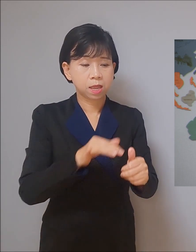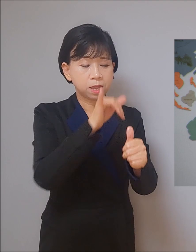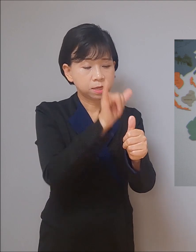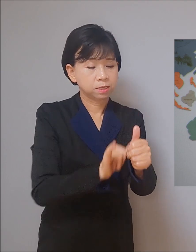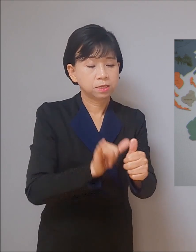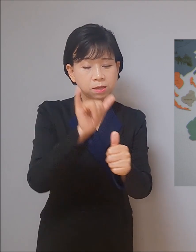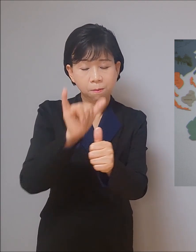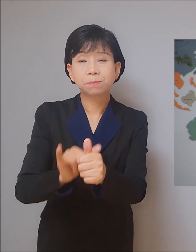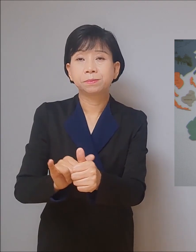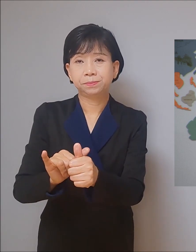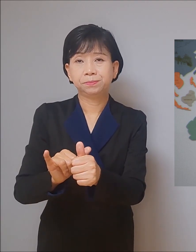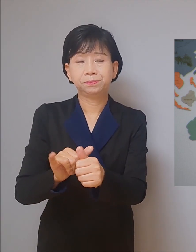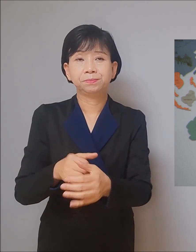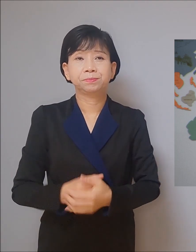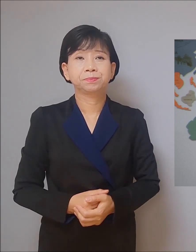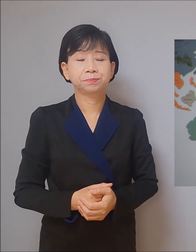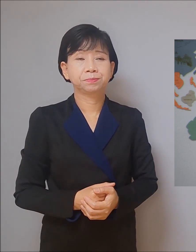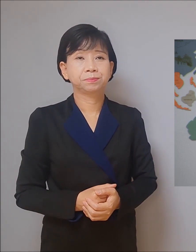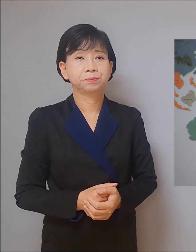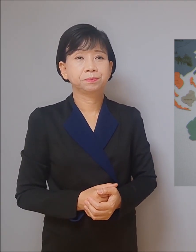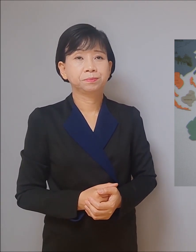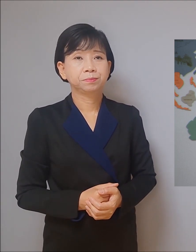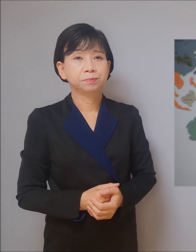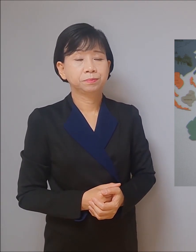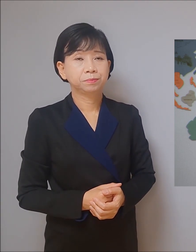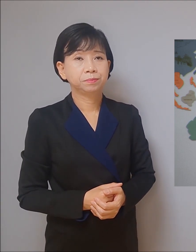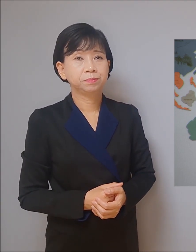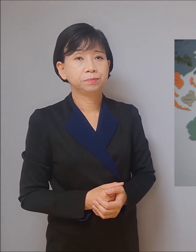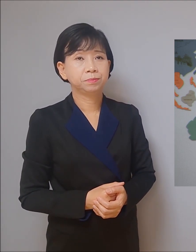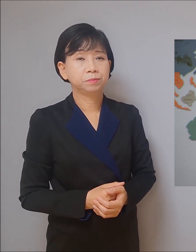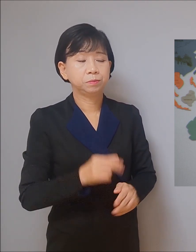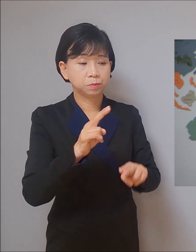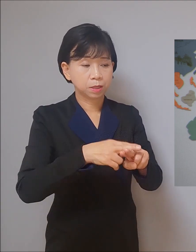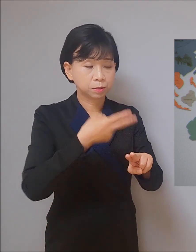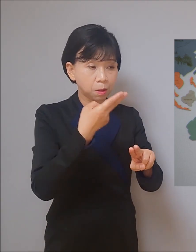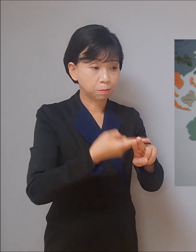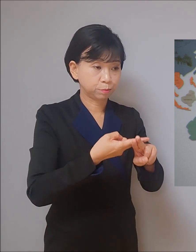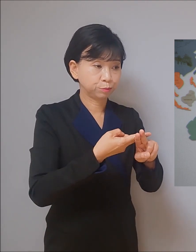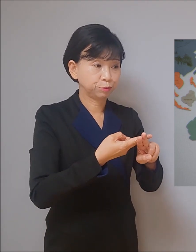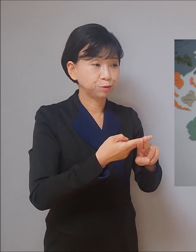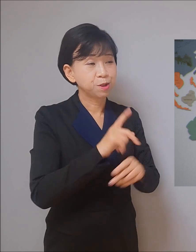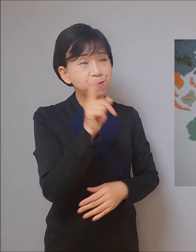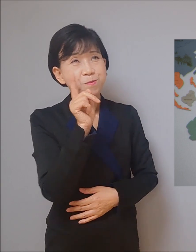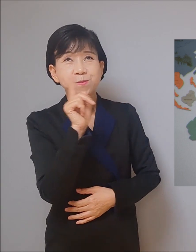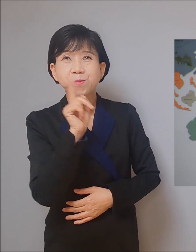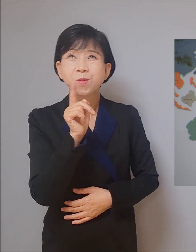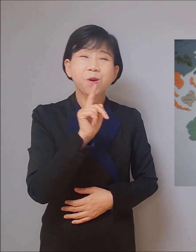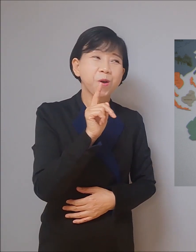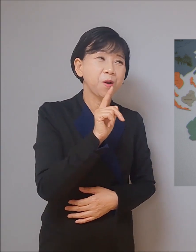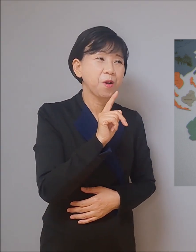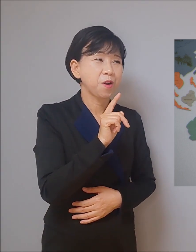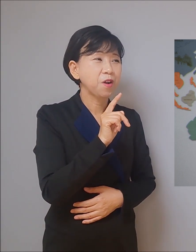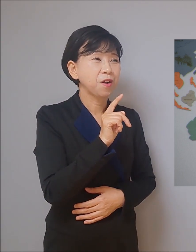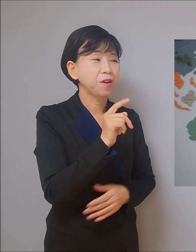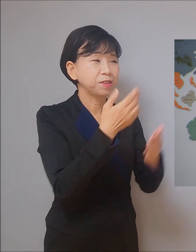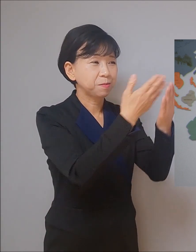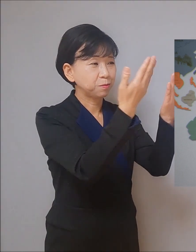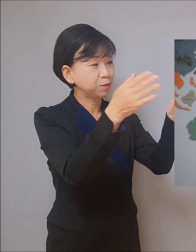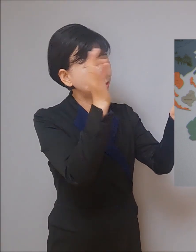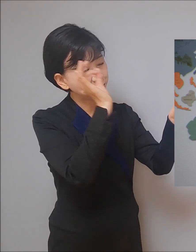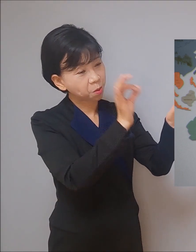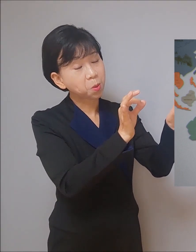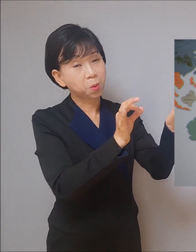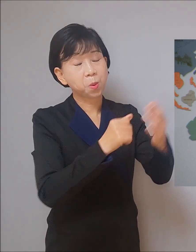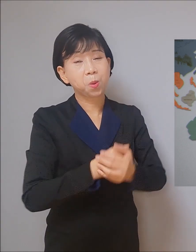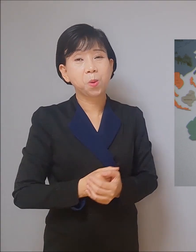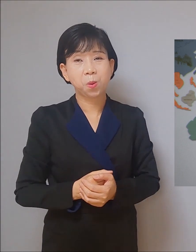로비에 현수막에 선물들이 다양하게 좀 붙어 있습니다. 한번 보시고 또 가족이나 좀 더 가까운